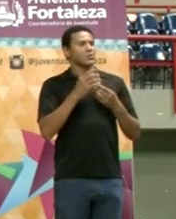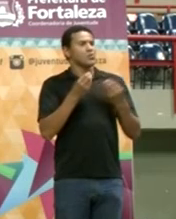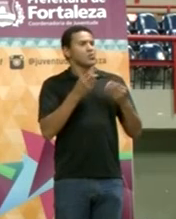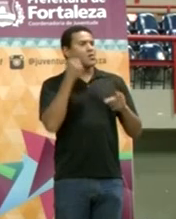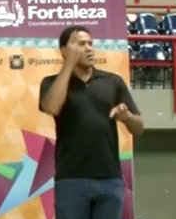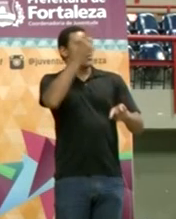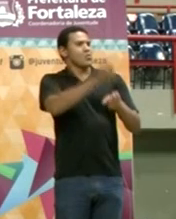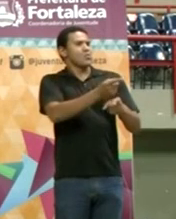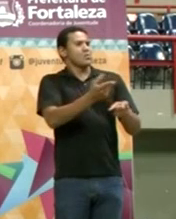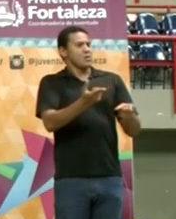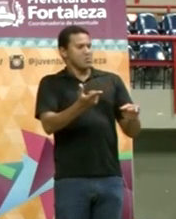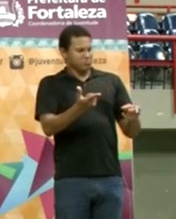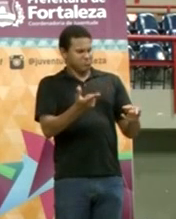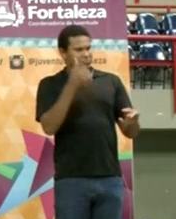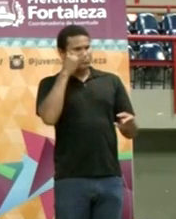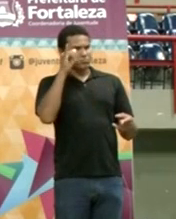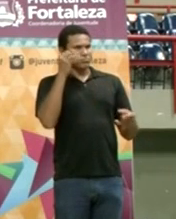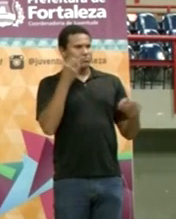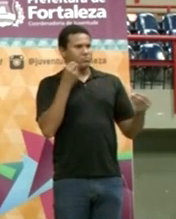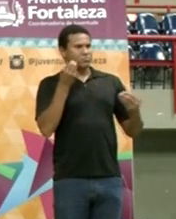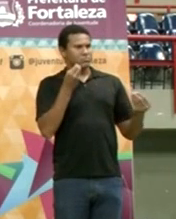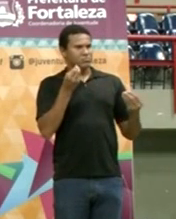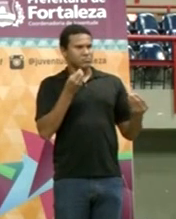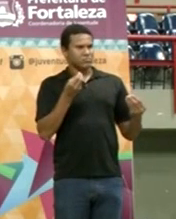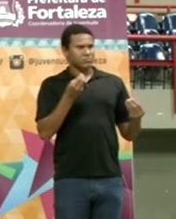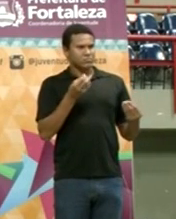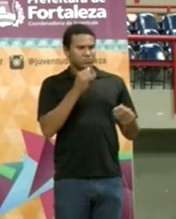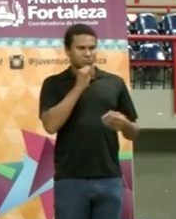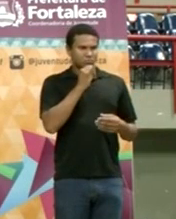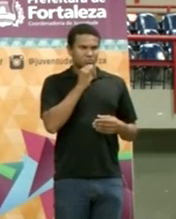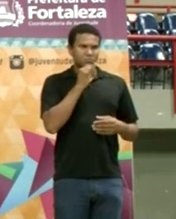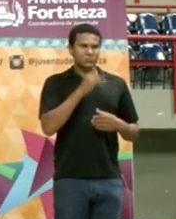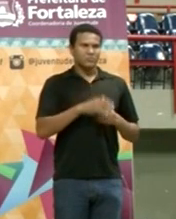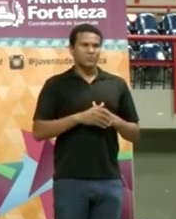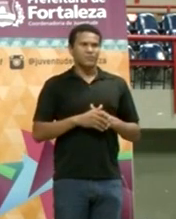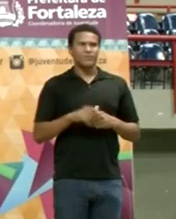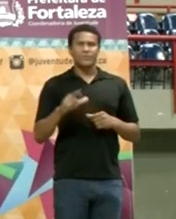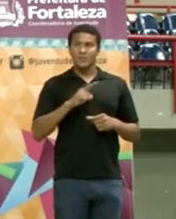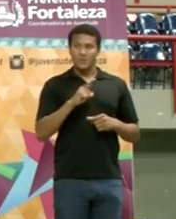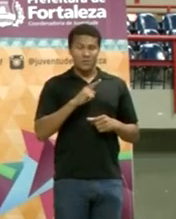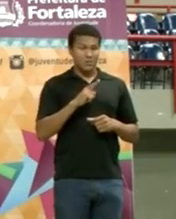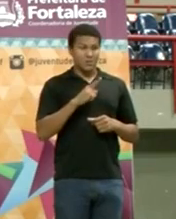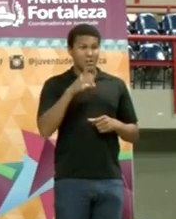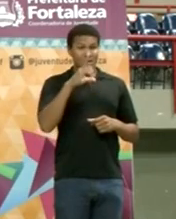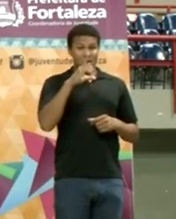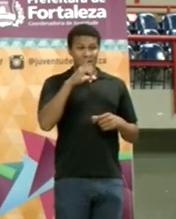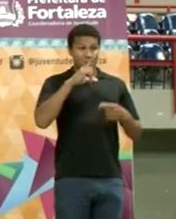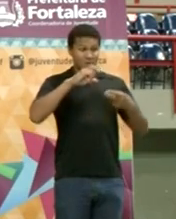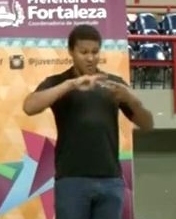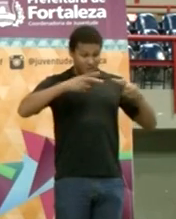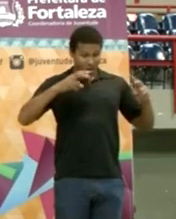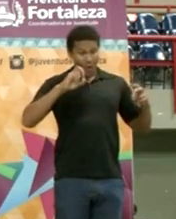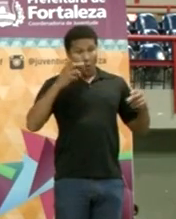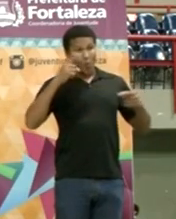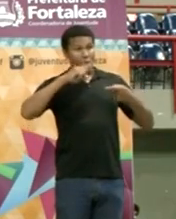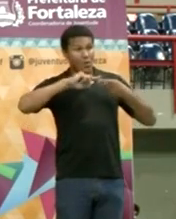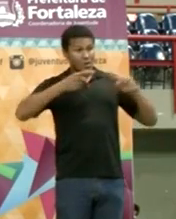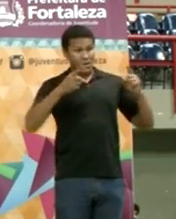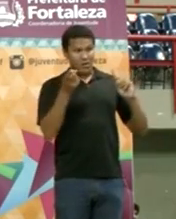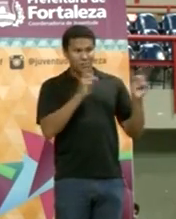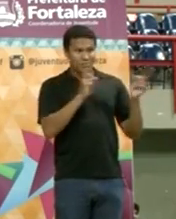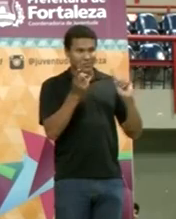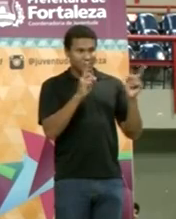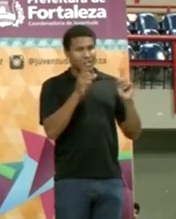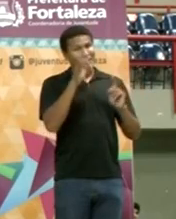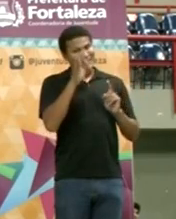uma medida para prevenir, né? O fato deles serem organismos que apresentam DNA ou RNA como material genético